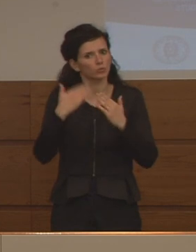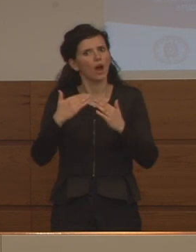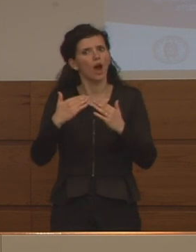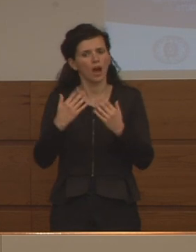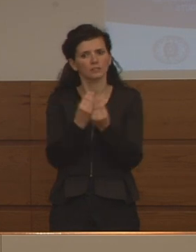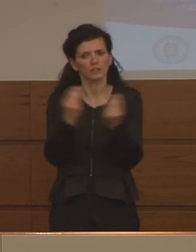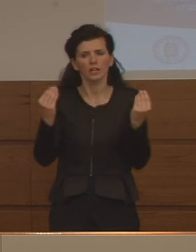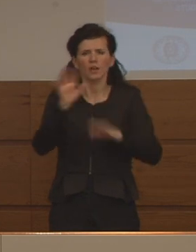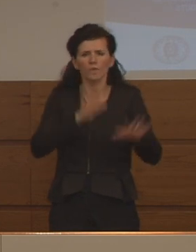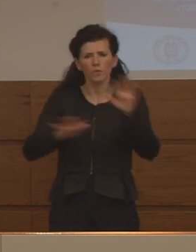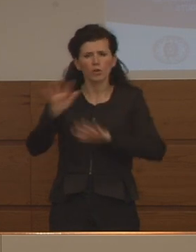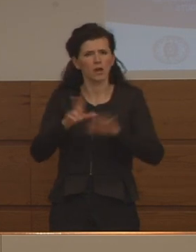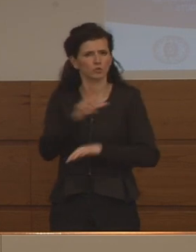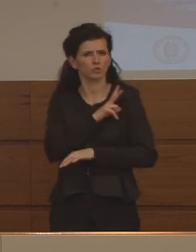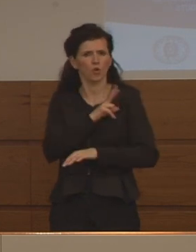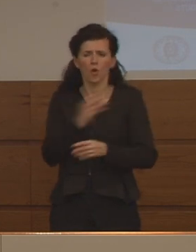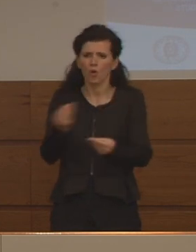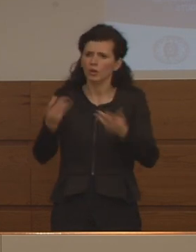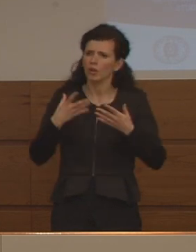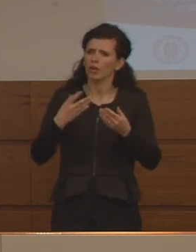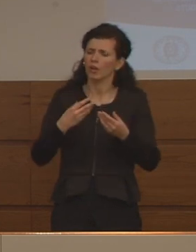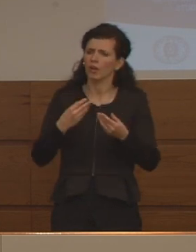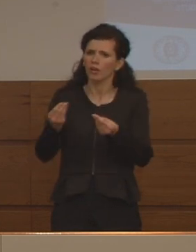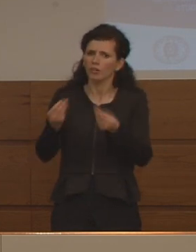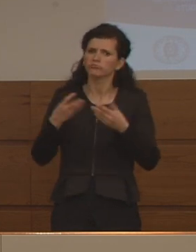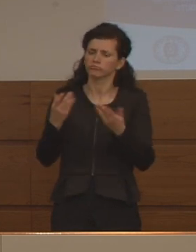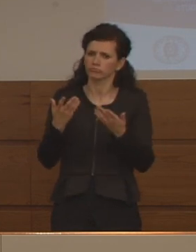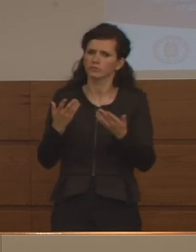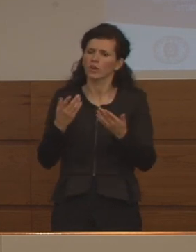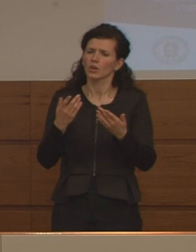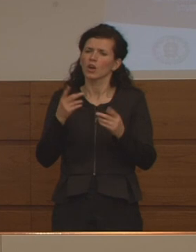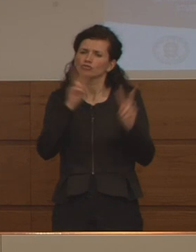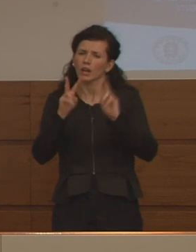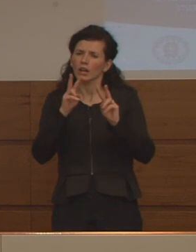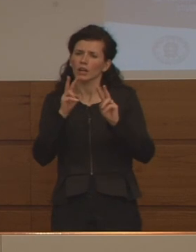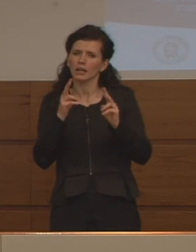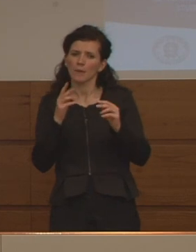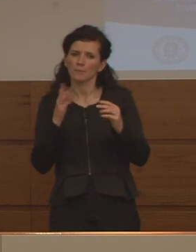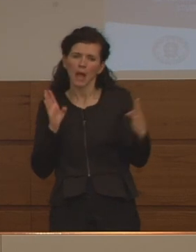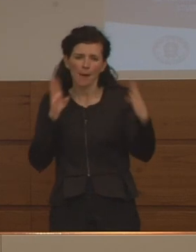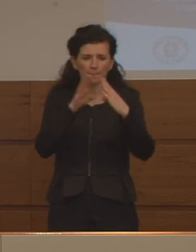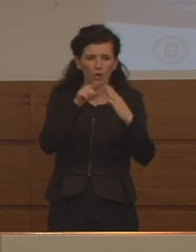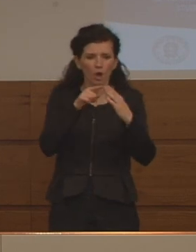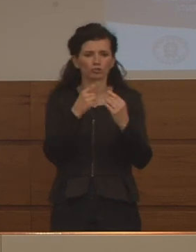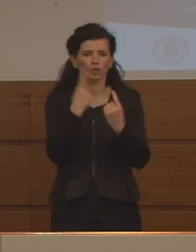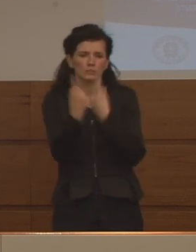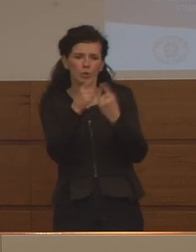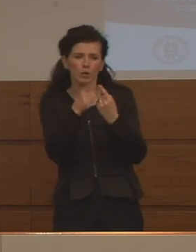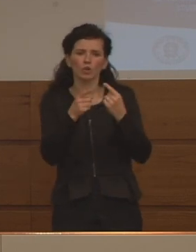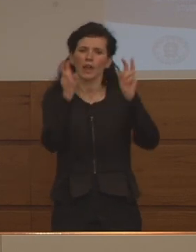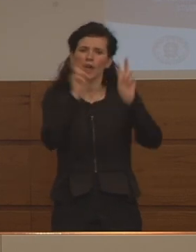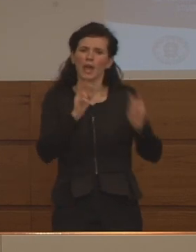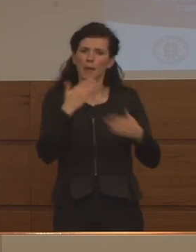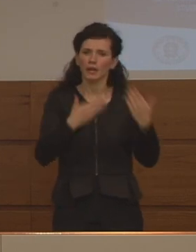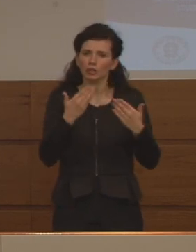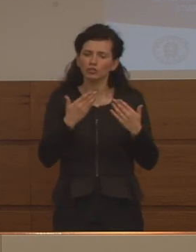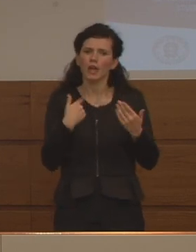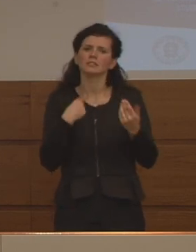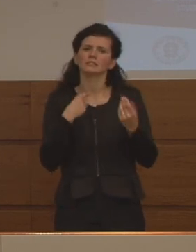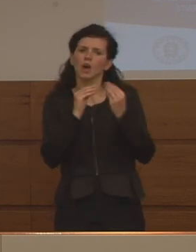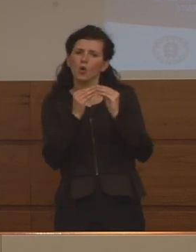informazioni in grado di ottimizzare l'approccio su come andare a condurre anche il tipo